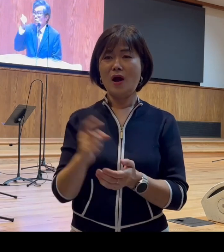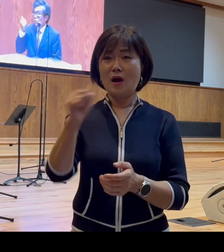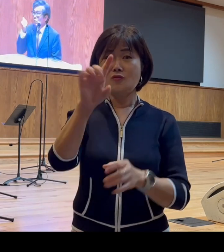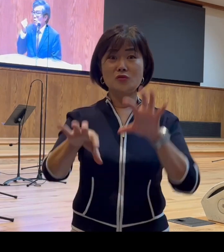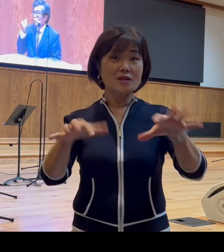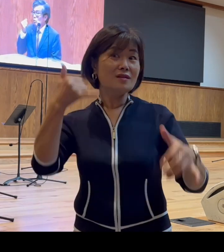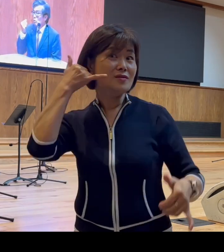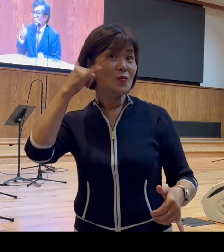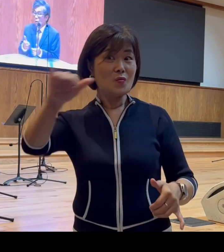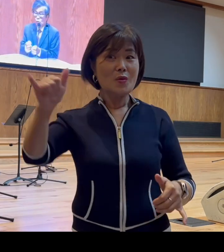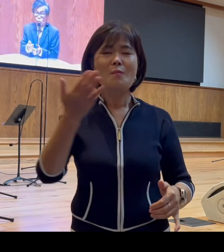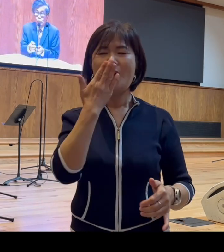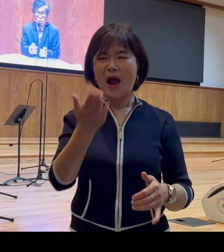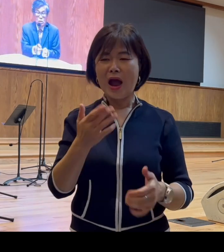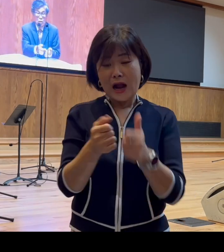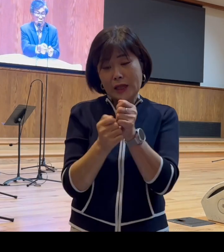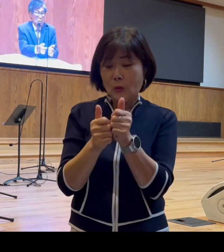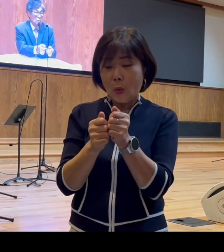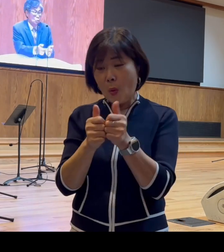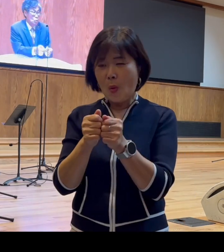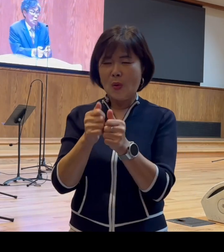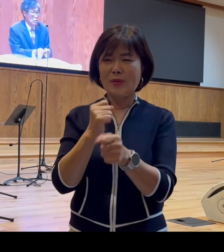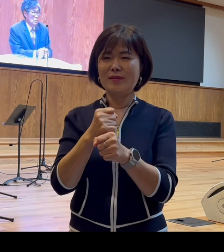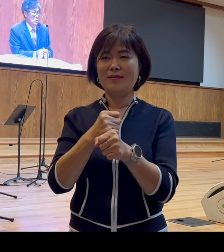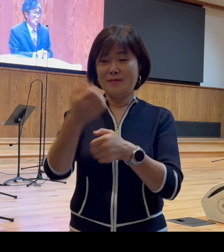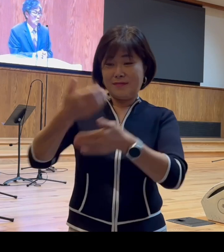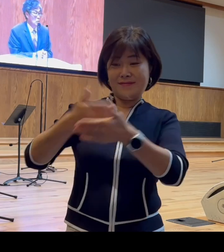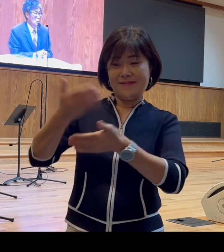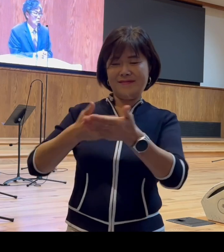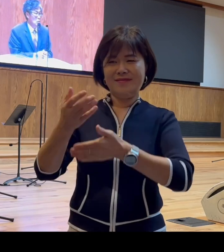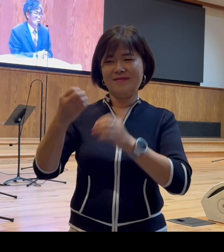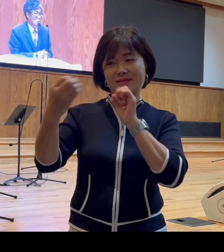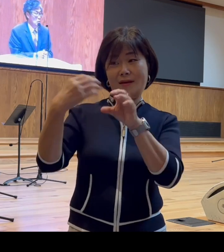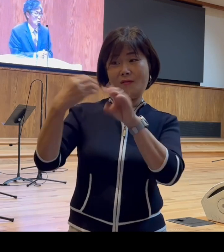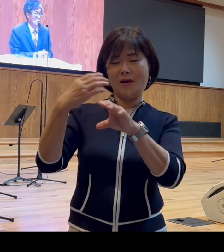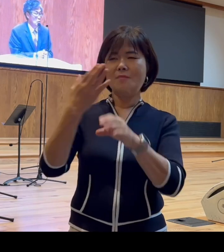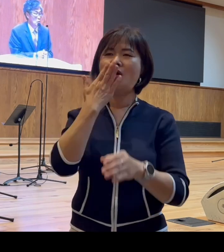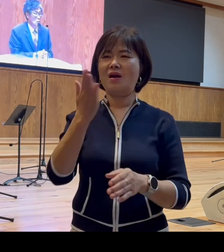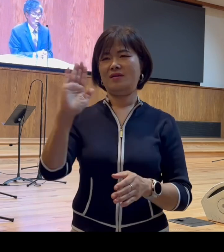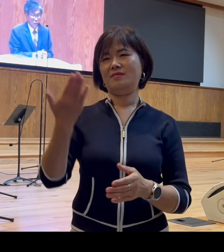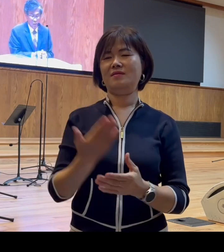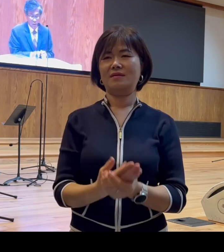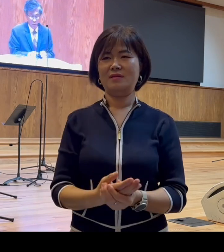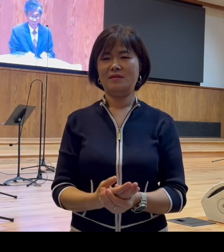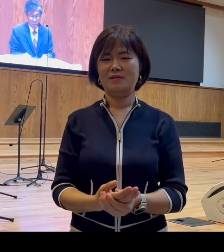아무 데서나 연락하고 카톡으로 실시간 소통하잖아요.